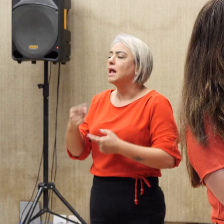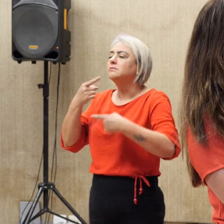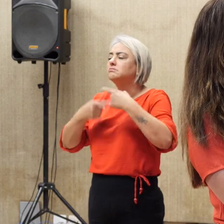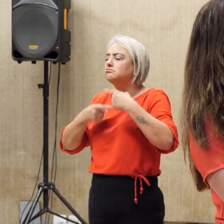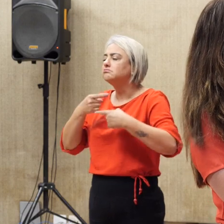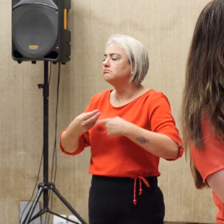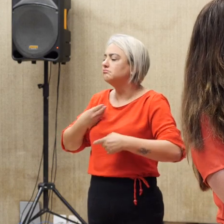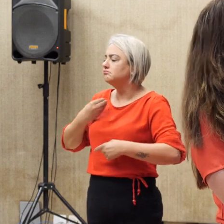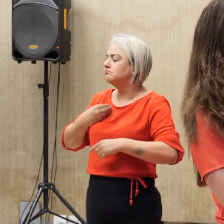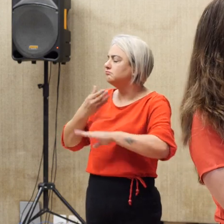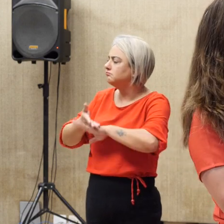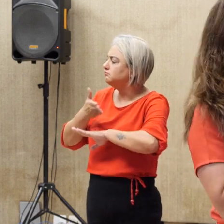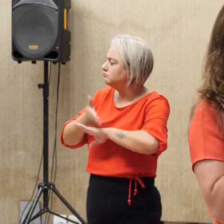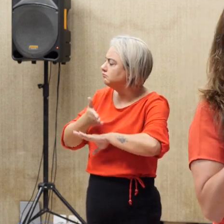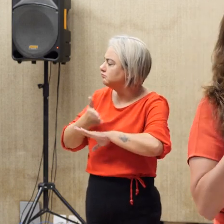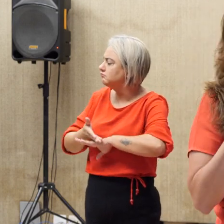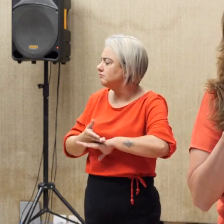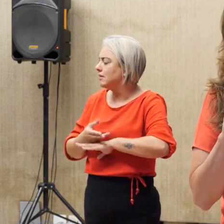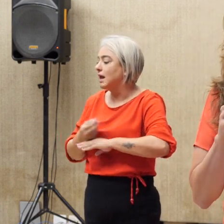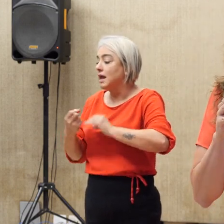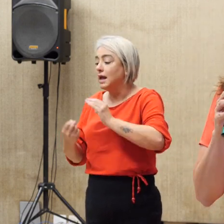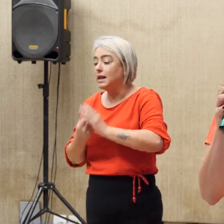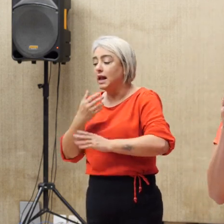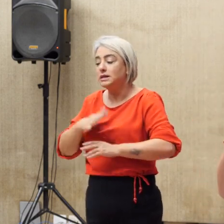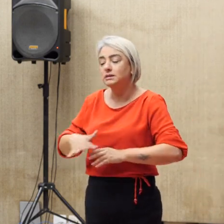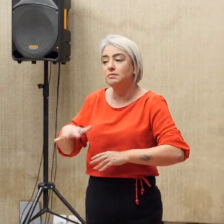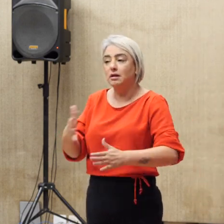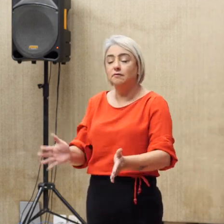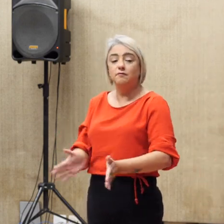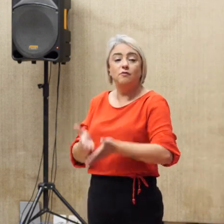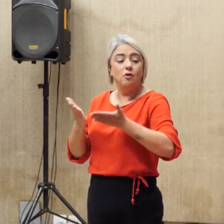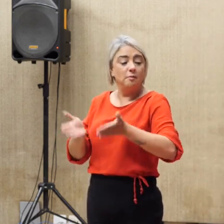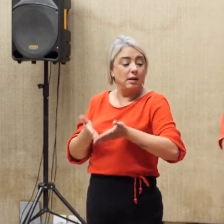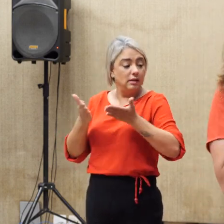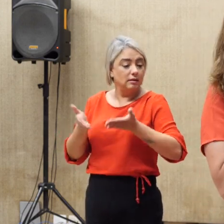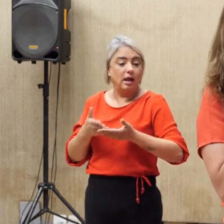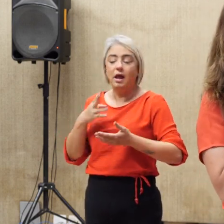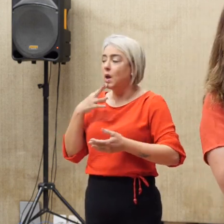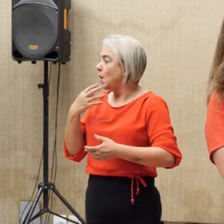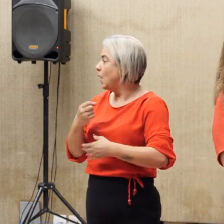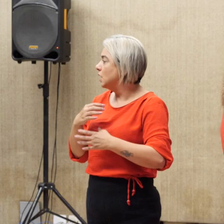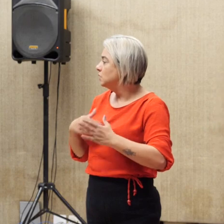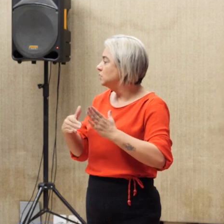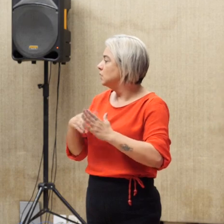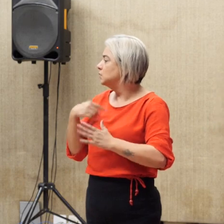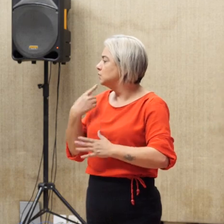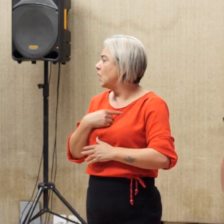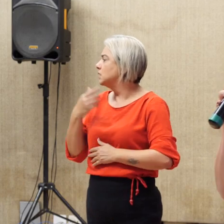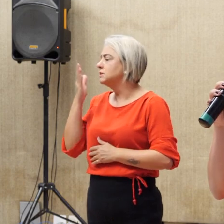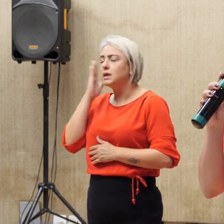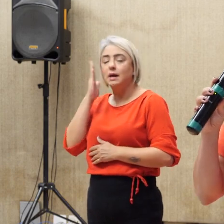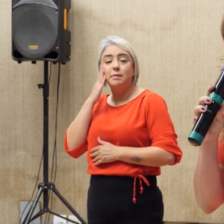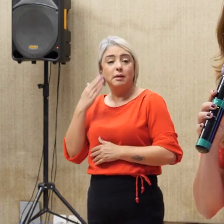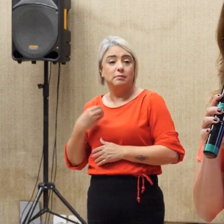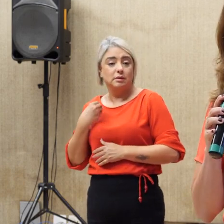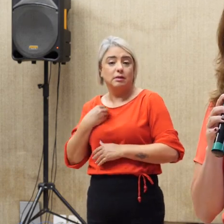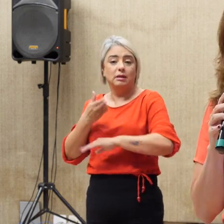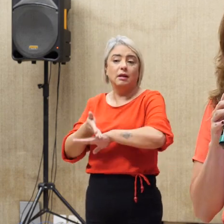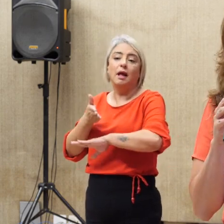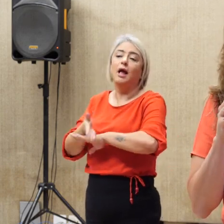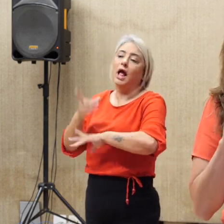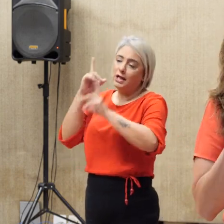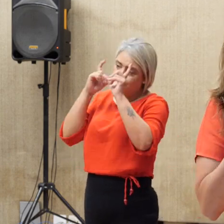e participação popular, então, criar espaços, fomentar espaços. E eu acho que todos nós sabemos que participar dá